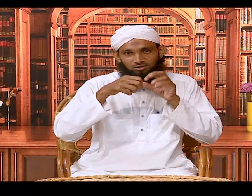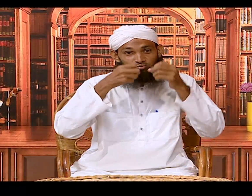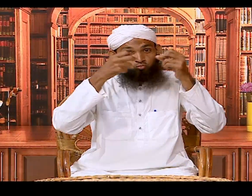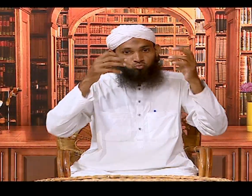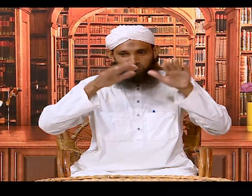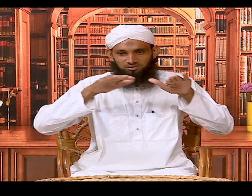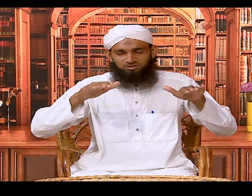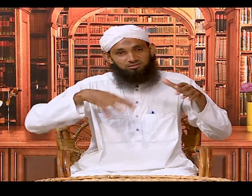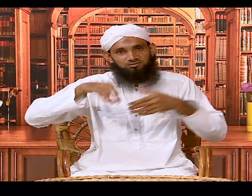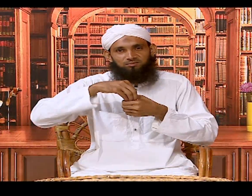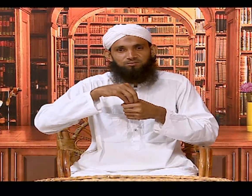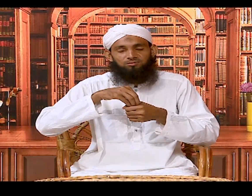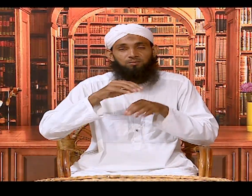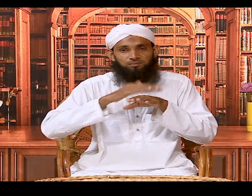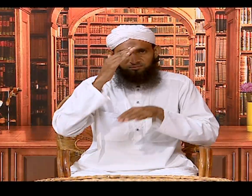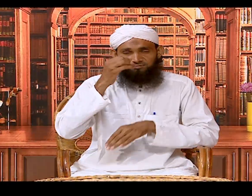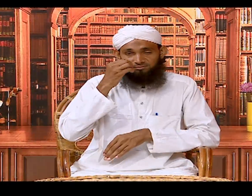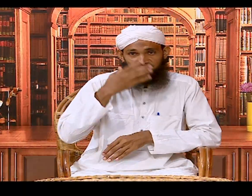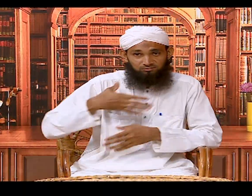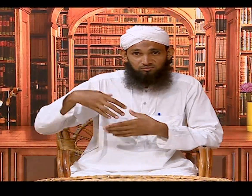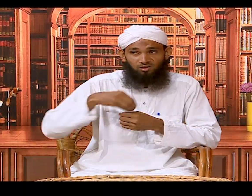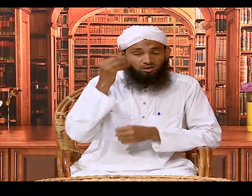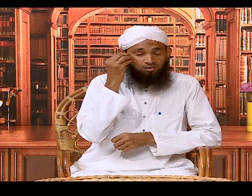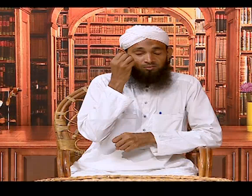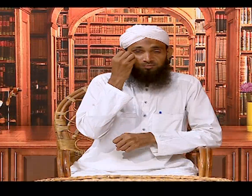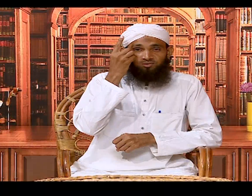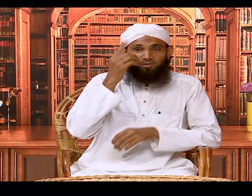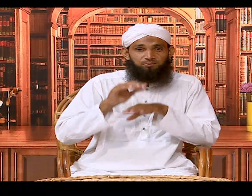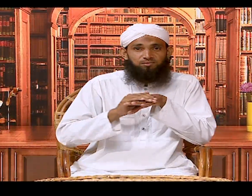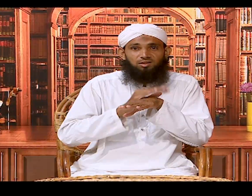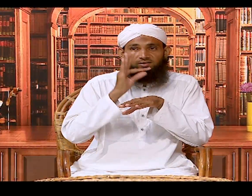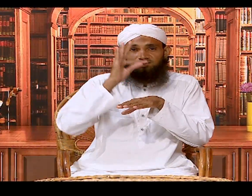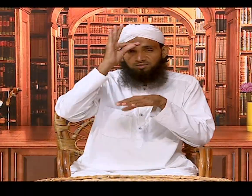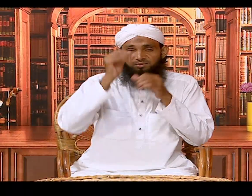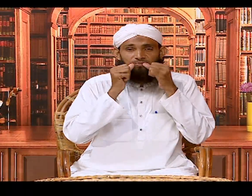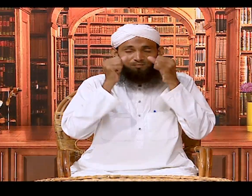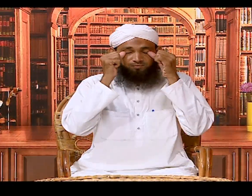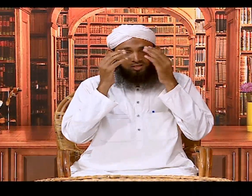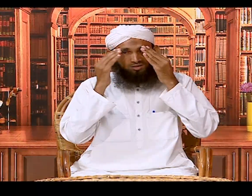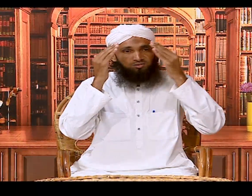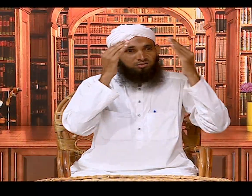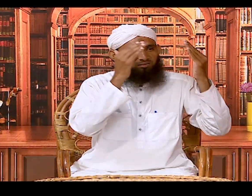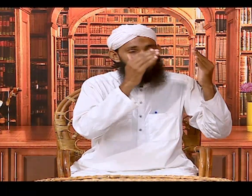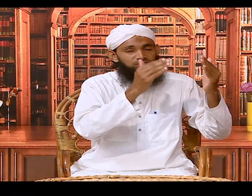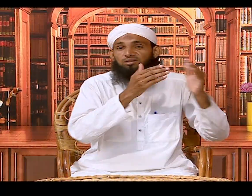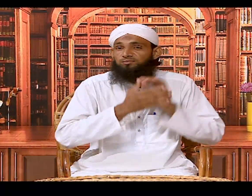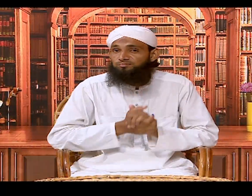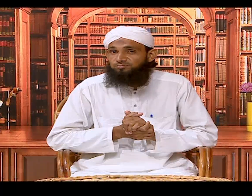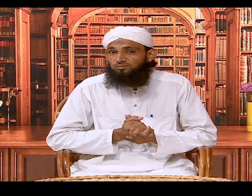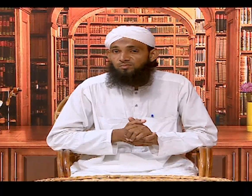پیارے اسلامی بھائیوں، اس سے معلوم ہوا کہ پیارے آقا مکی مدنی مصطفیٰ صلی اللہ علیہ وآلہ وصحبہ